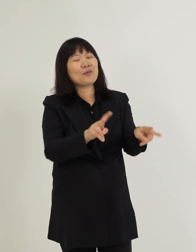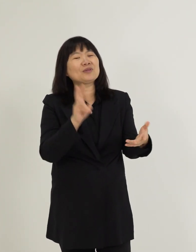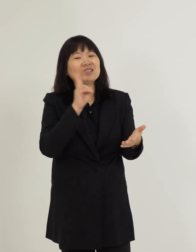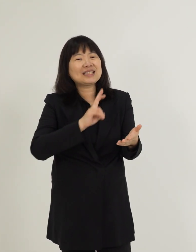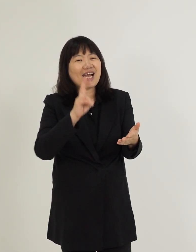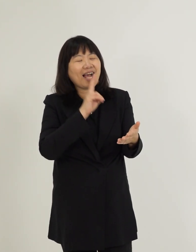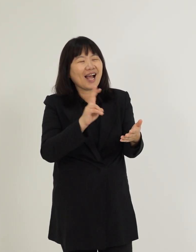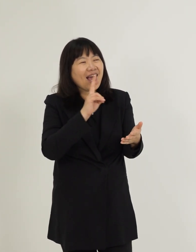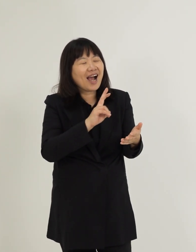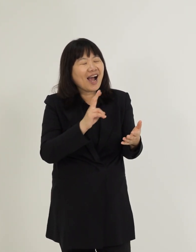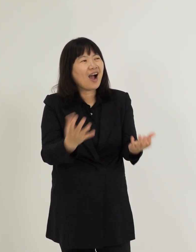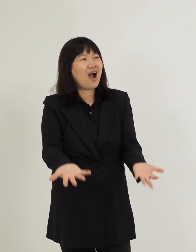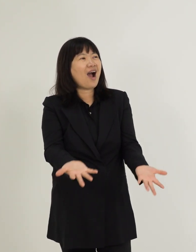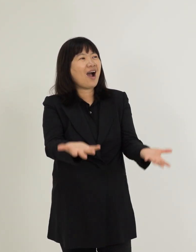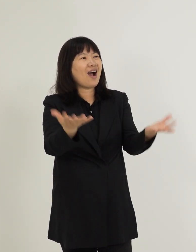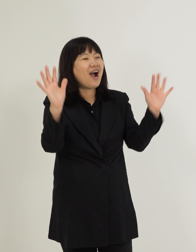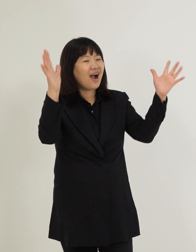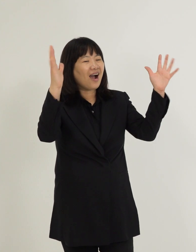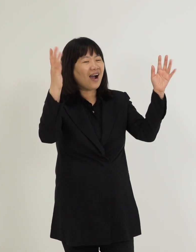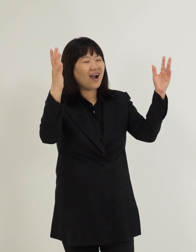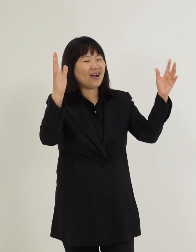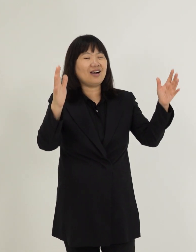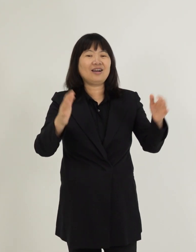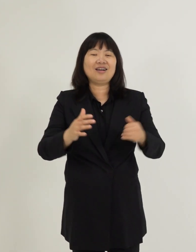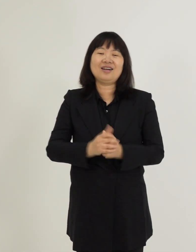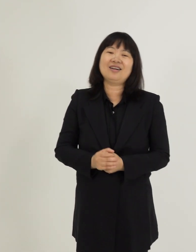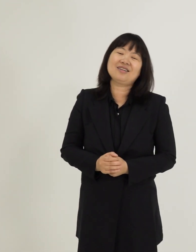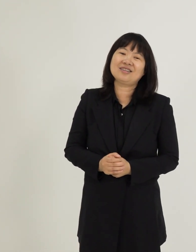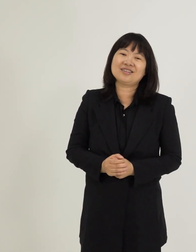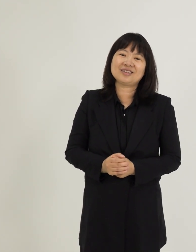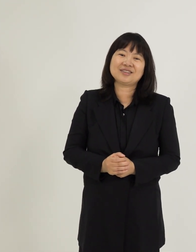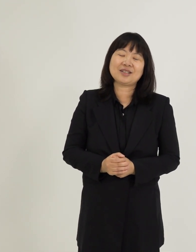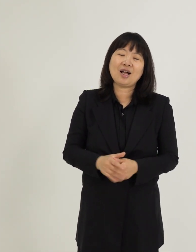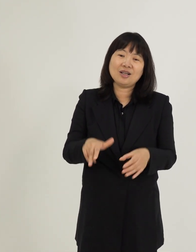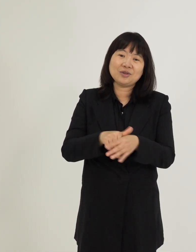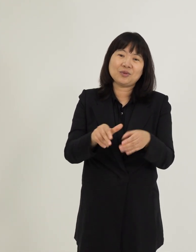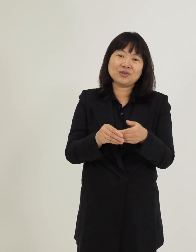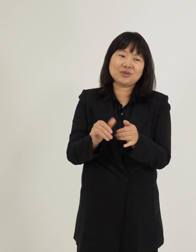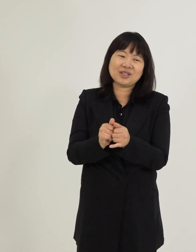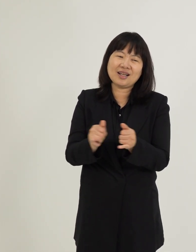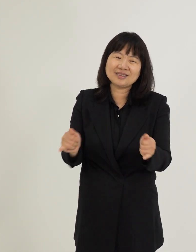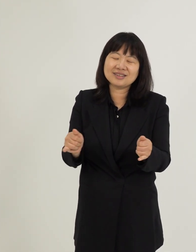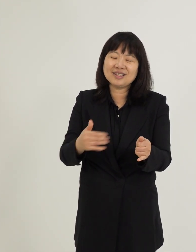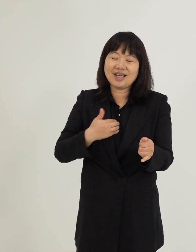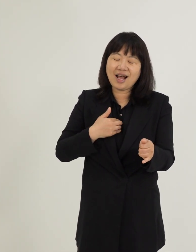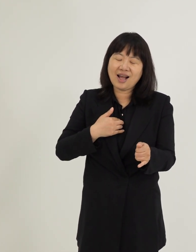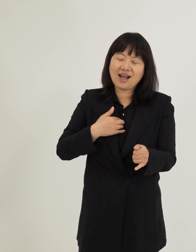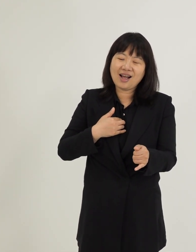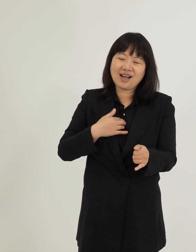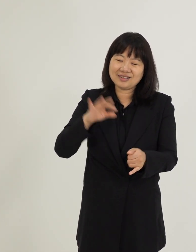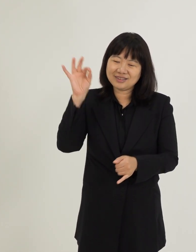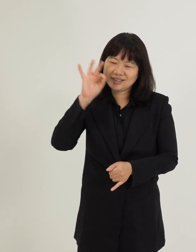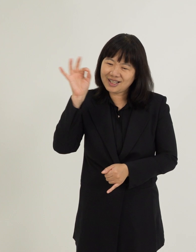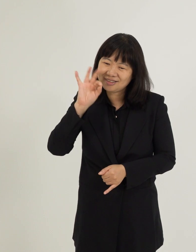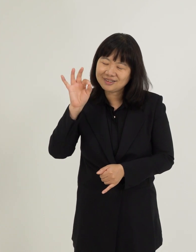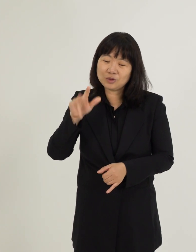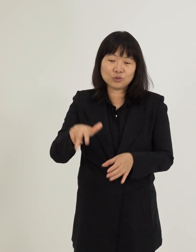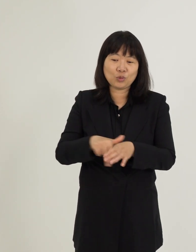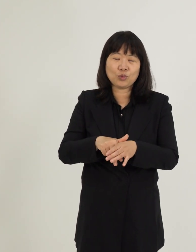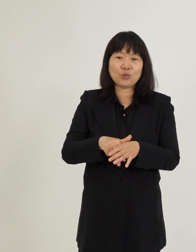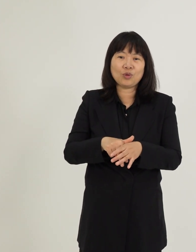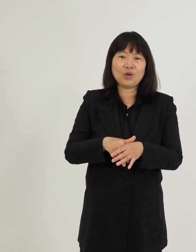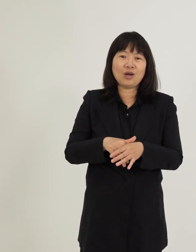그러니까 종교 지도자들이 이건 자기들이 그 추구하고 가르치는 이 종교가